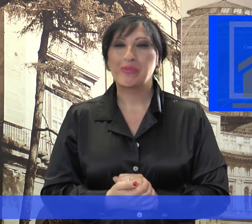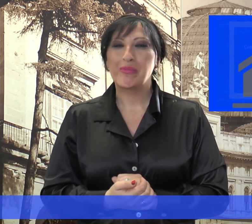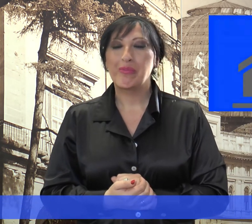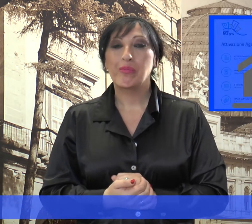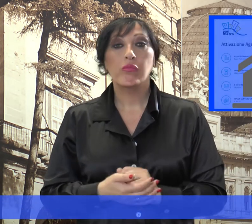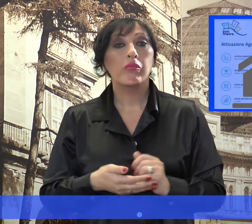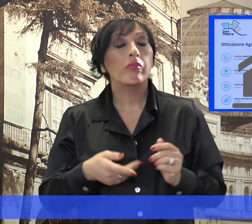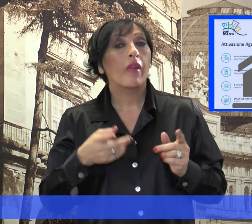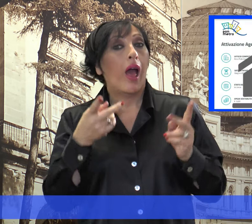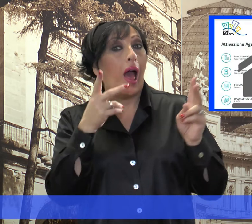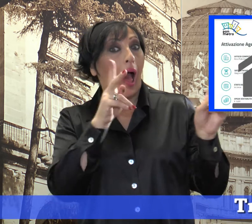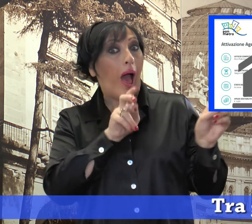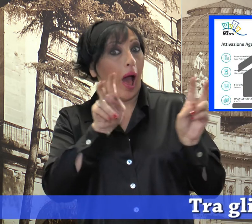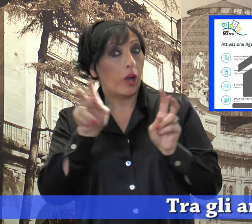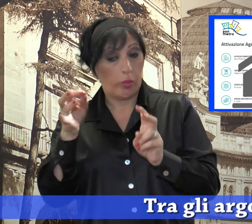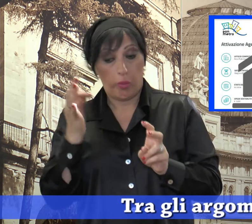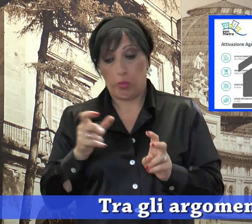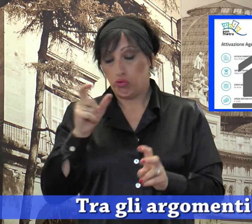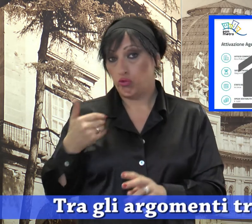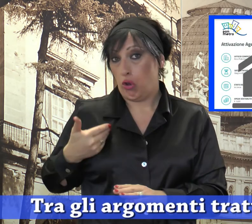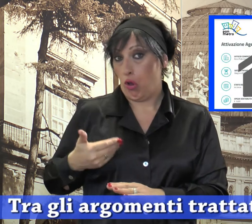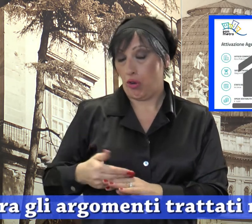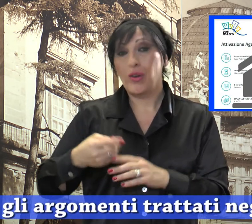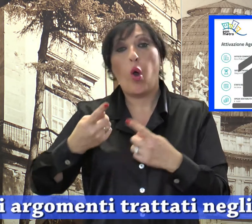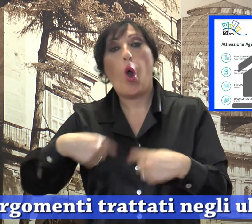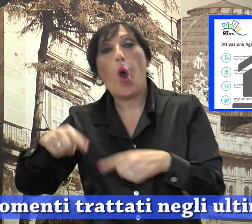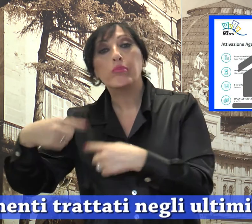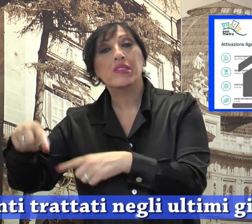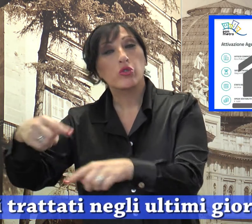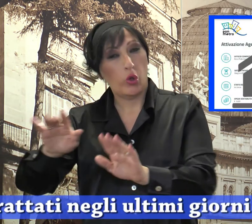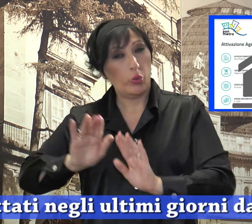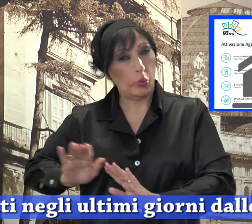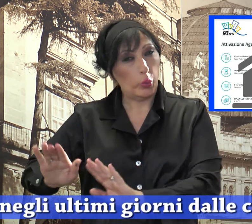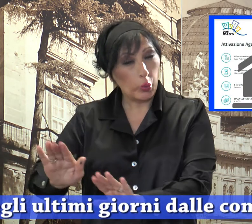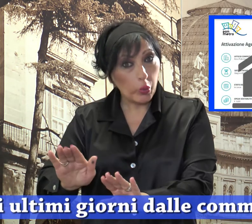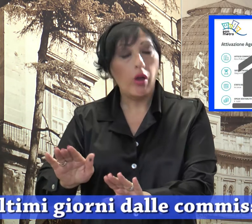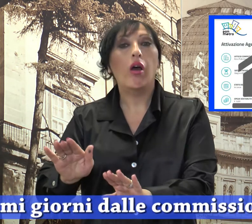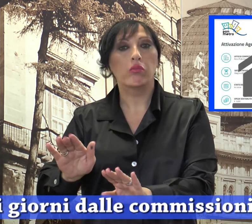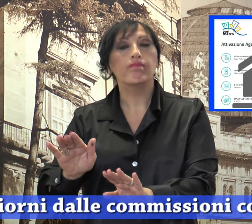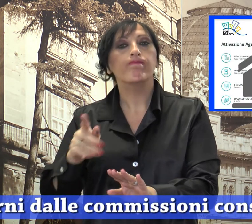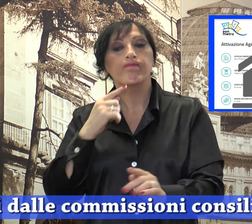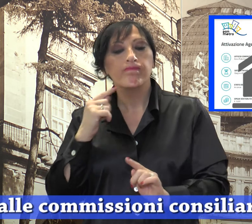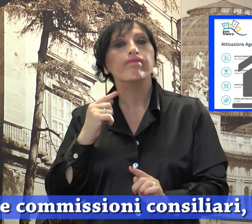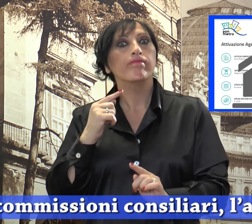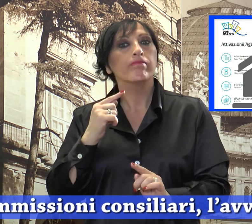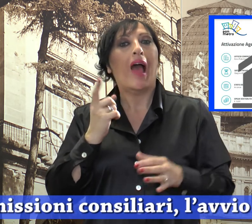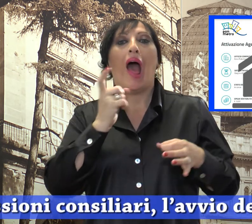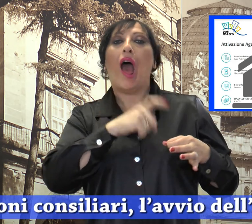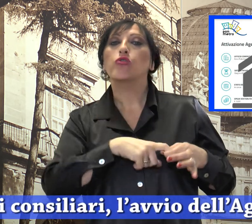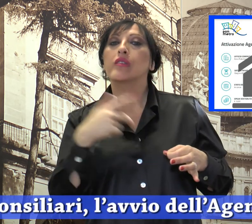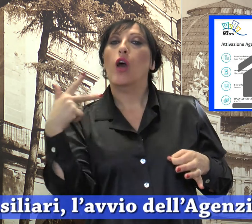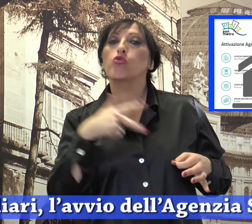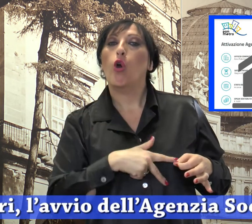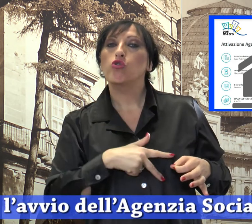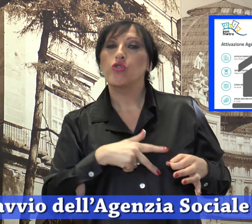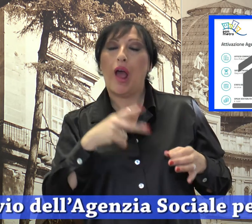gli argomenti trattati negli ultimi giorni dalle commissioni consiliari c'è l'avvio dell'Agenzia Sociale per